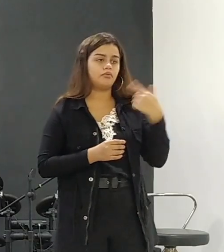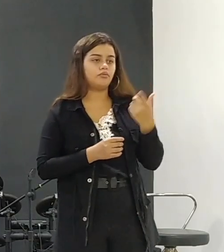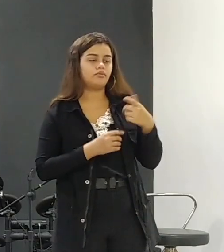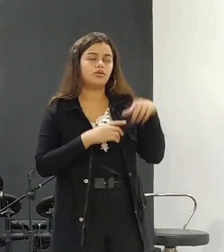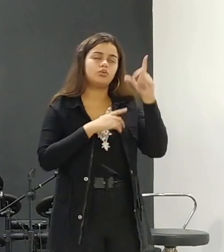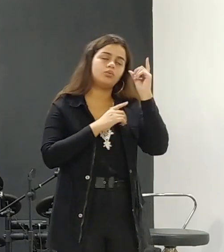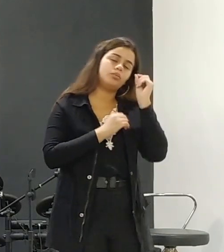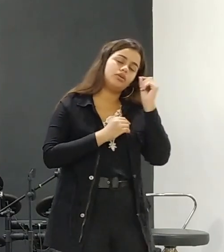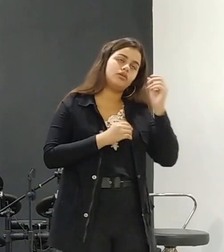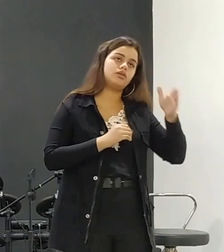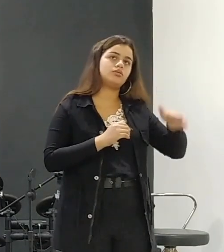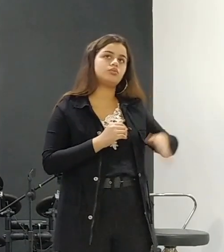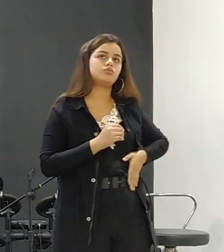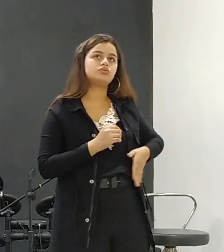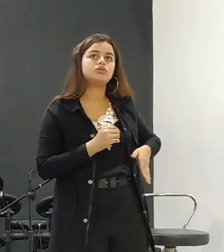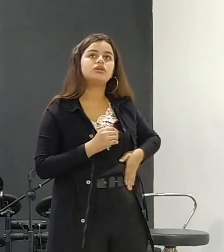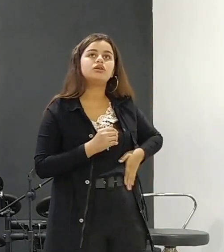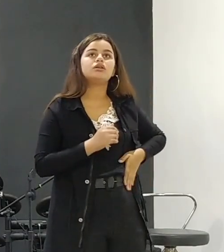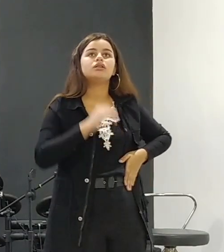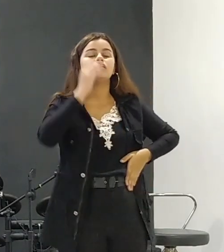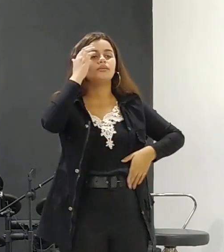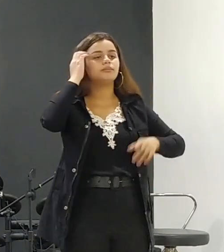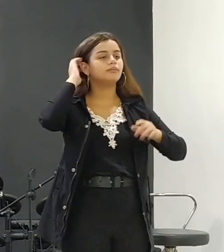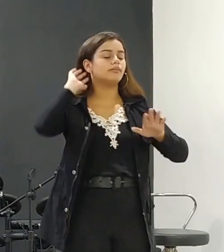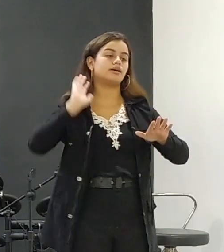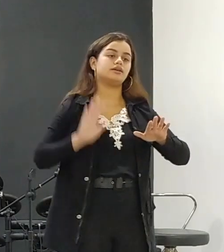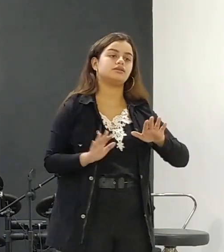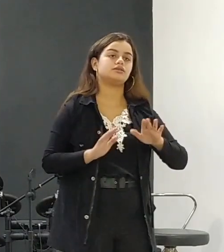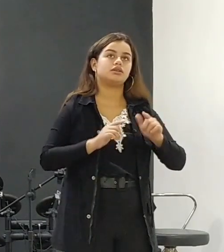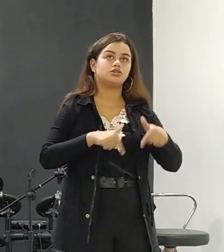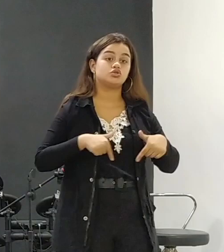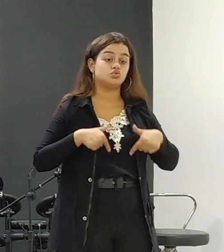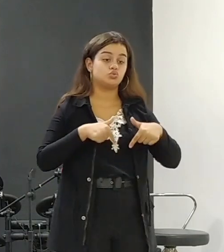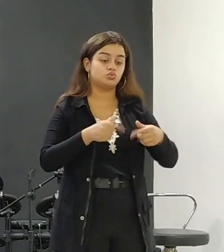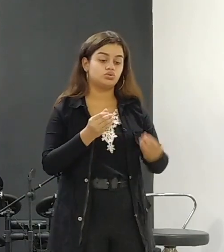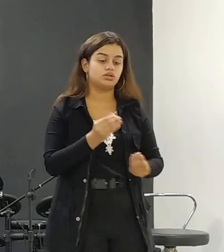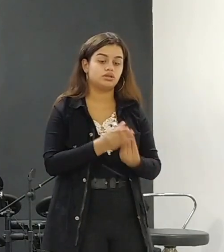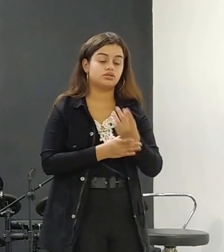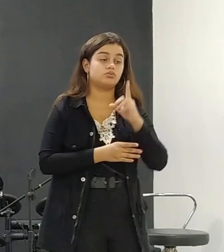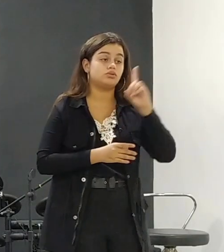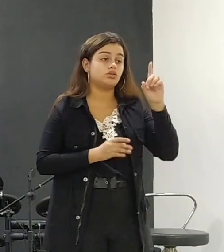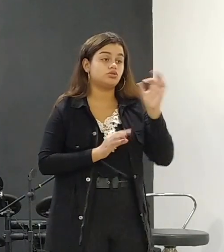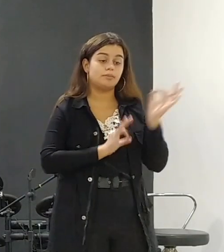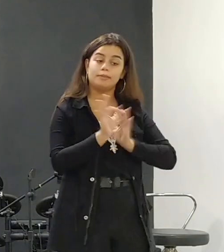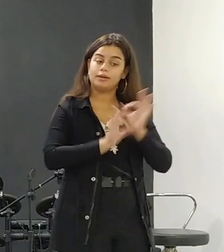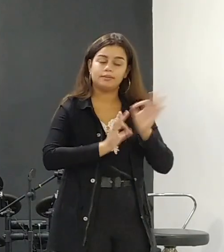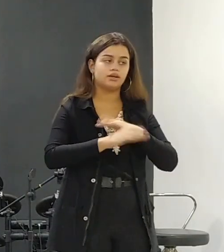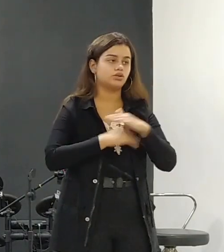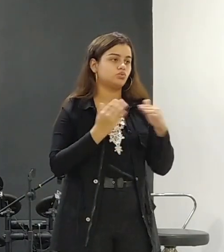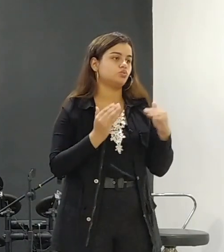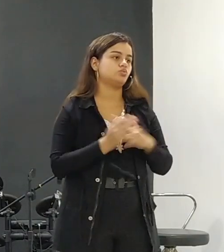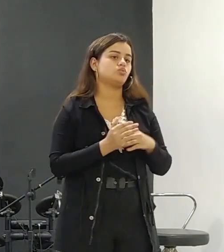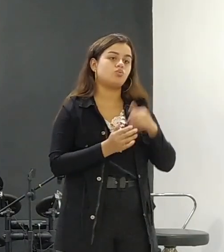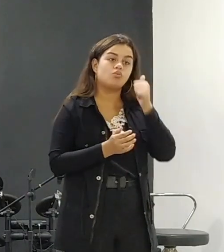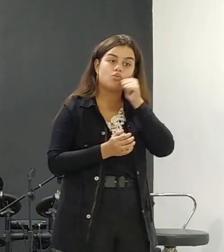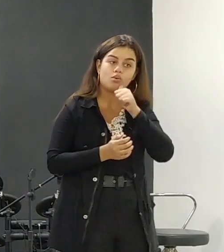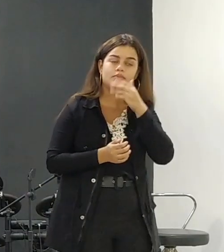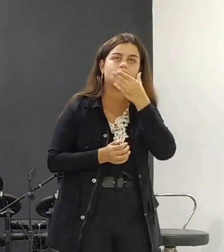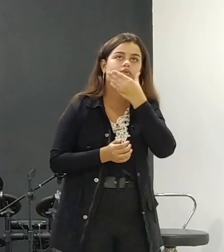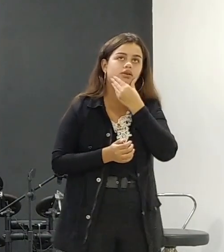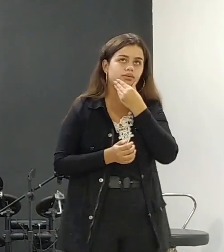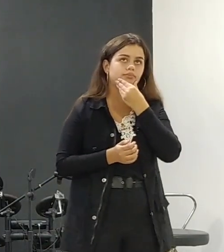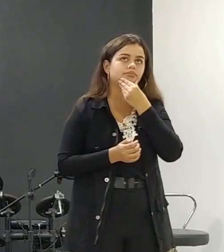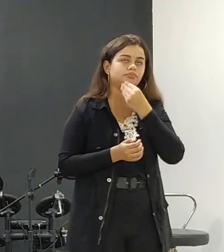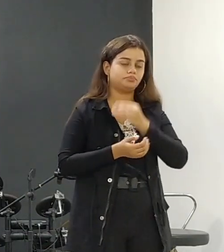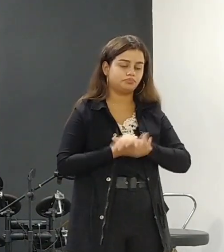do sono, tira da costela de Adão, mas no ato da criação Deus já tinha estabelecido tudo, homem e mulher,